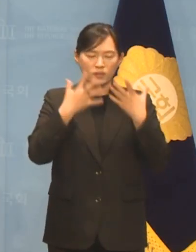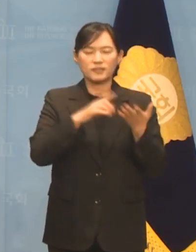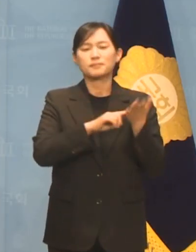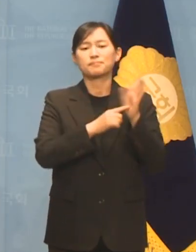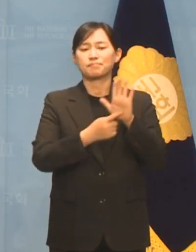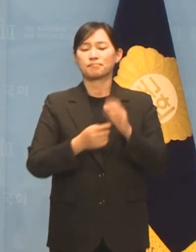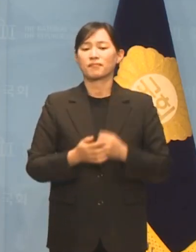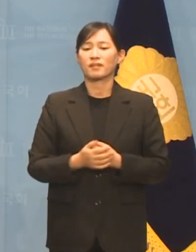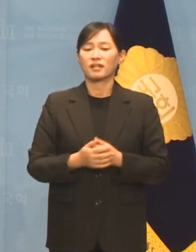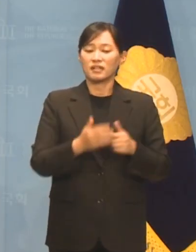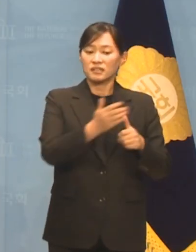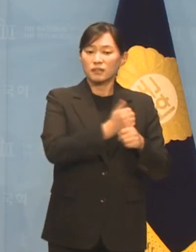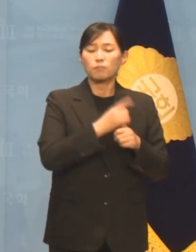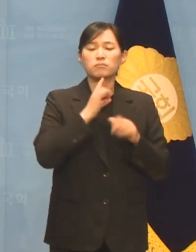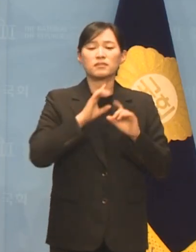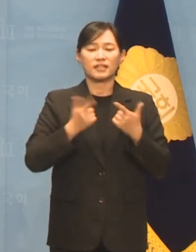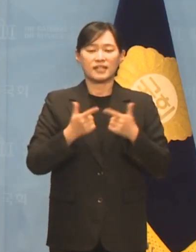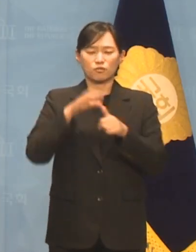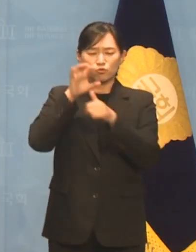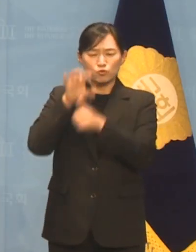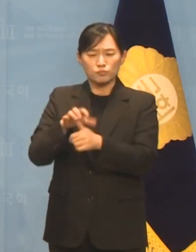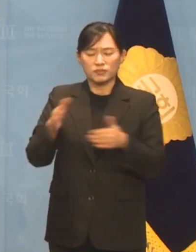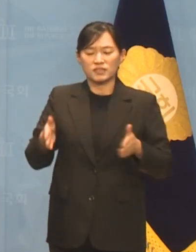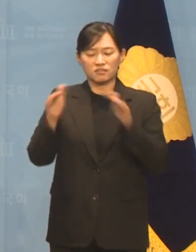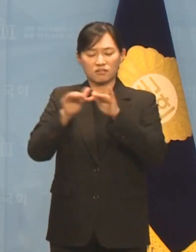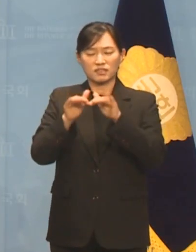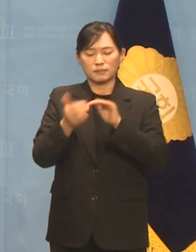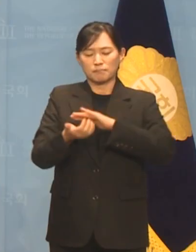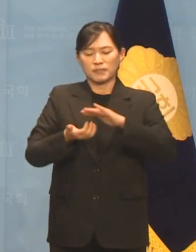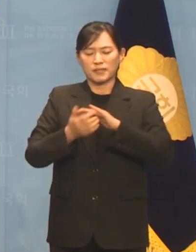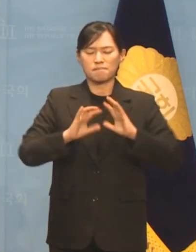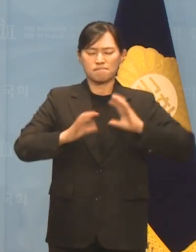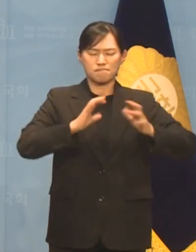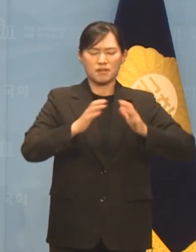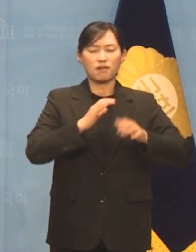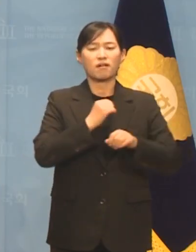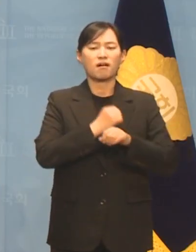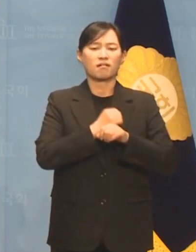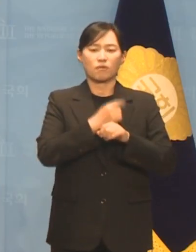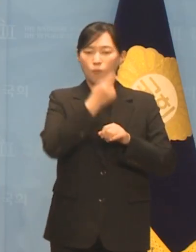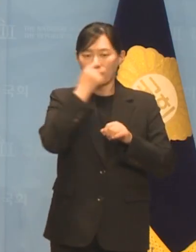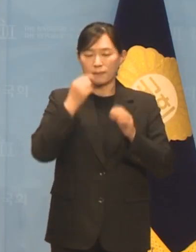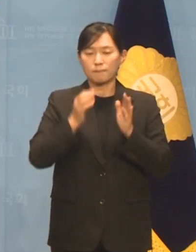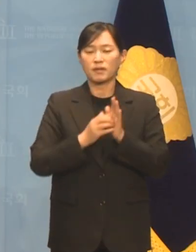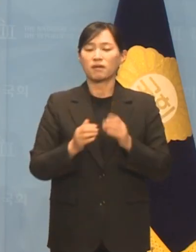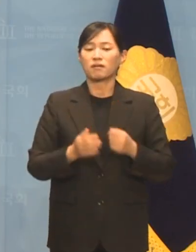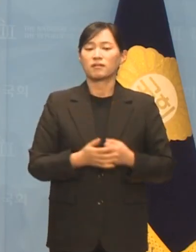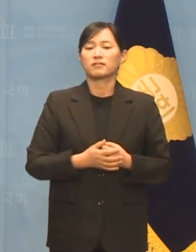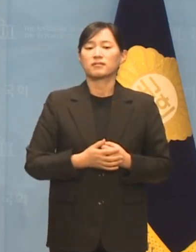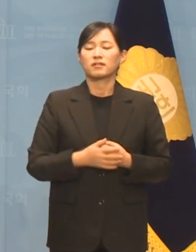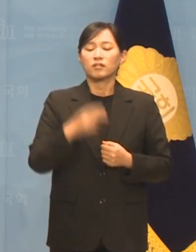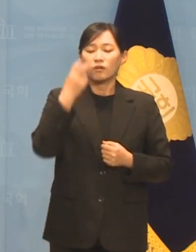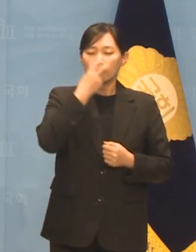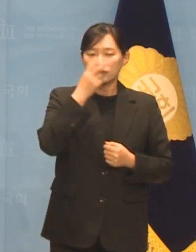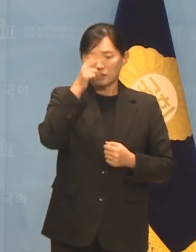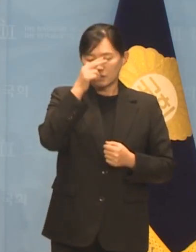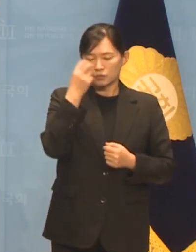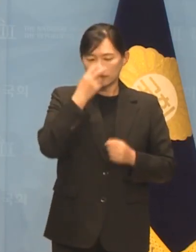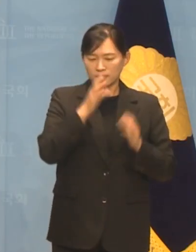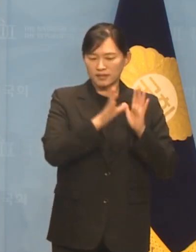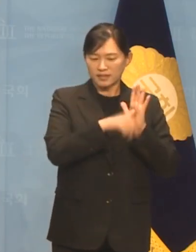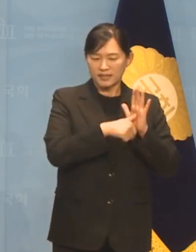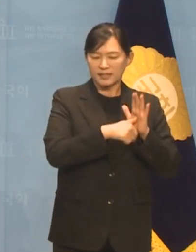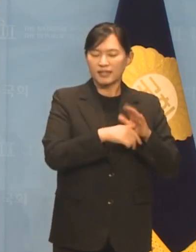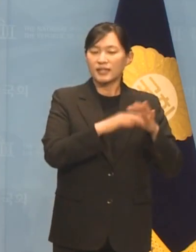것입니다. 체포뿐만 아니라 구금시설까지 사전 논의된 정황도 확인되었습니다. 여 전 사령관은 검찰 조사에서